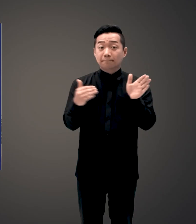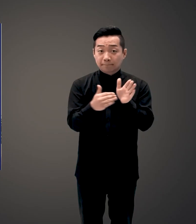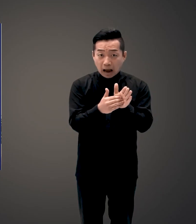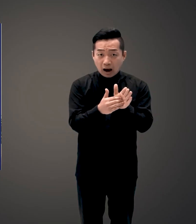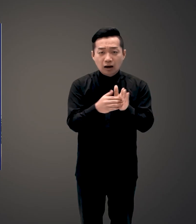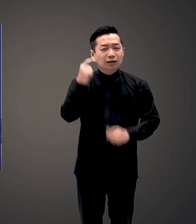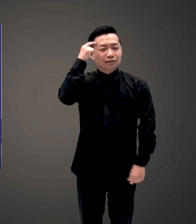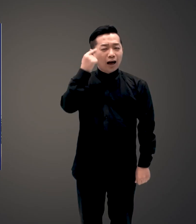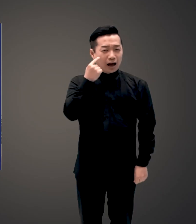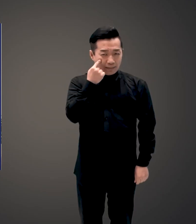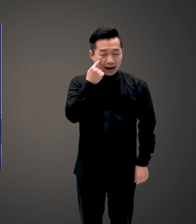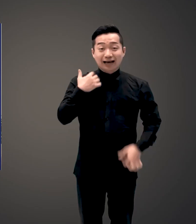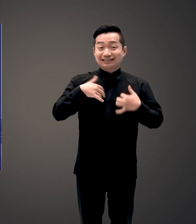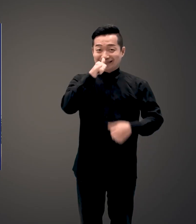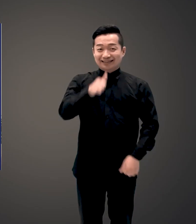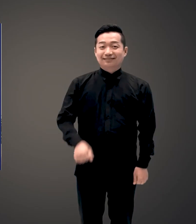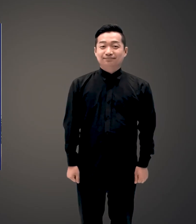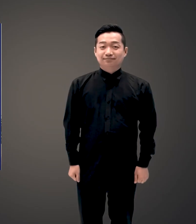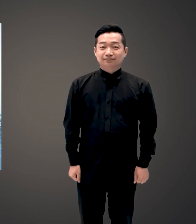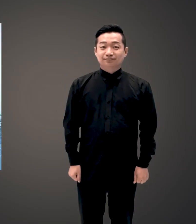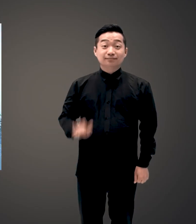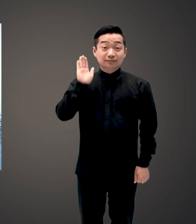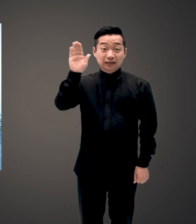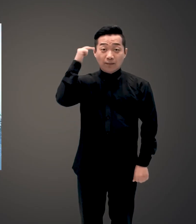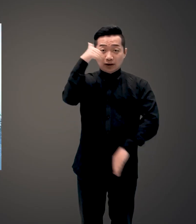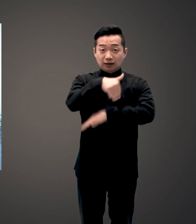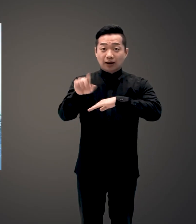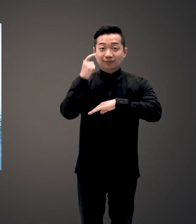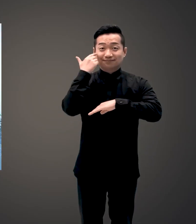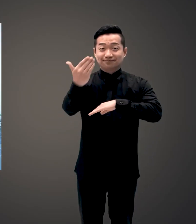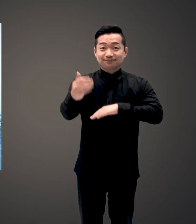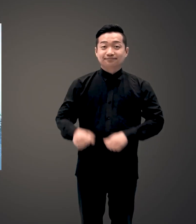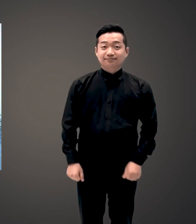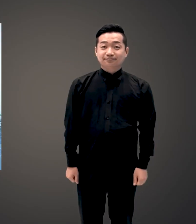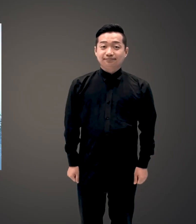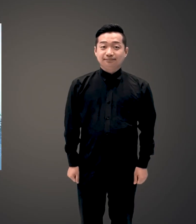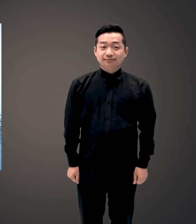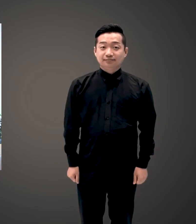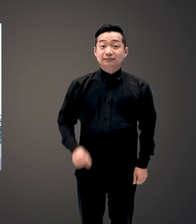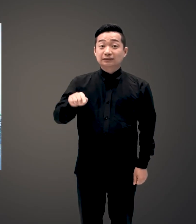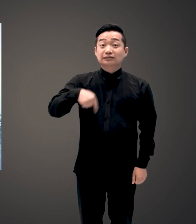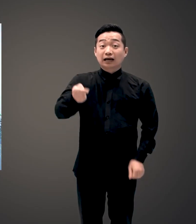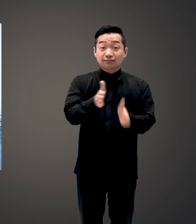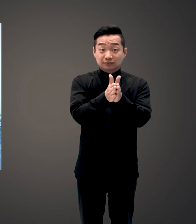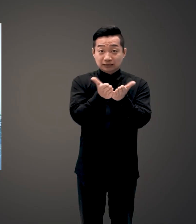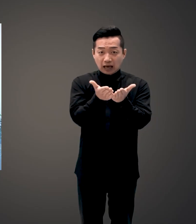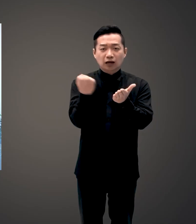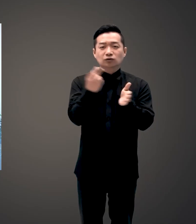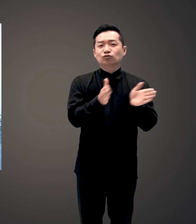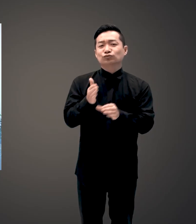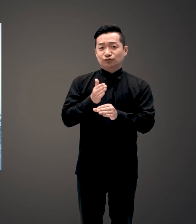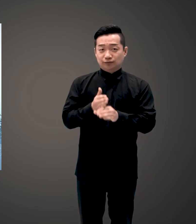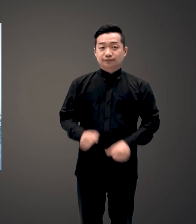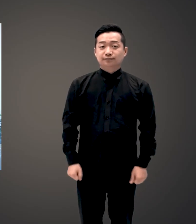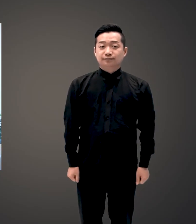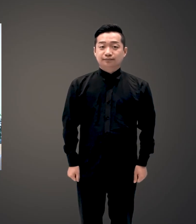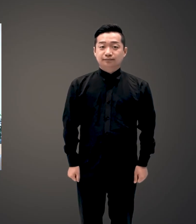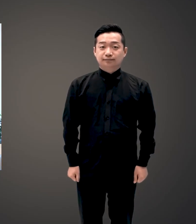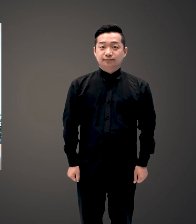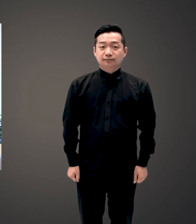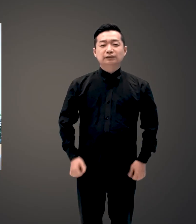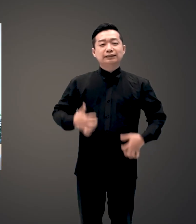자신을 위한 걸까? 그거에 대한 고민을 얼마나 우리가 하고 있는지, 그거에 대해서는 사실 굉장히 얕은